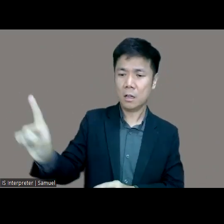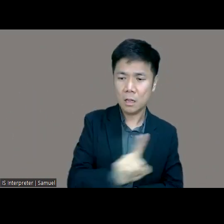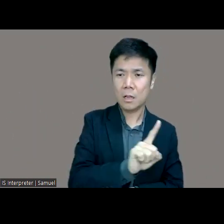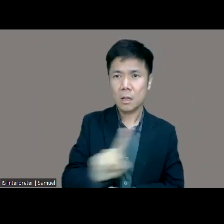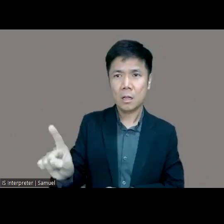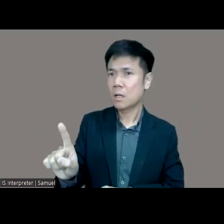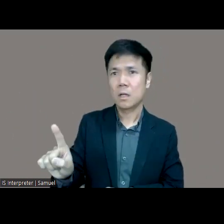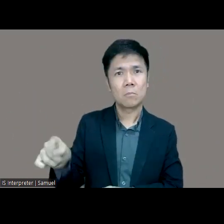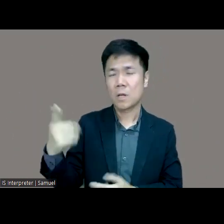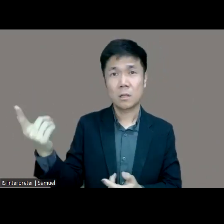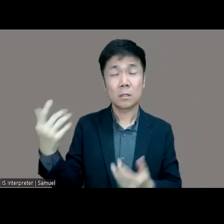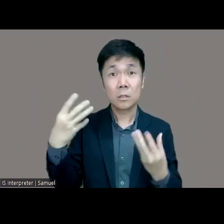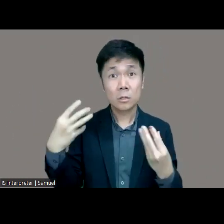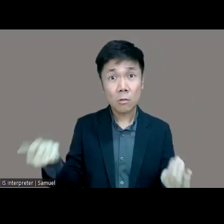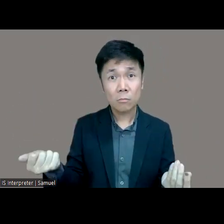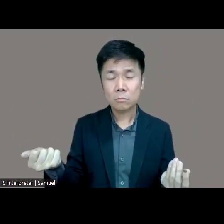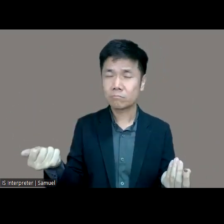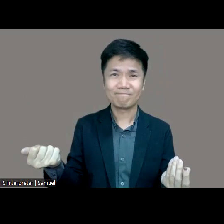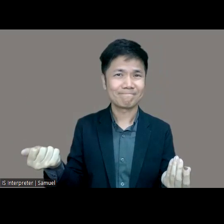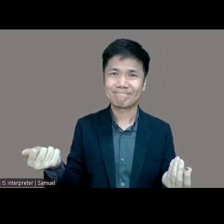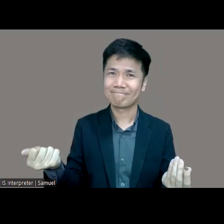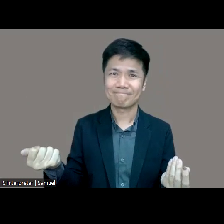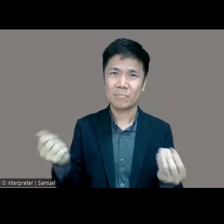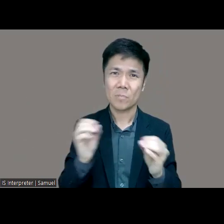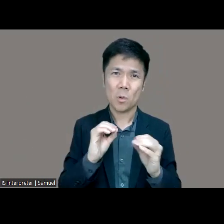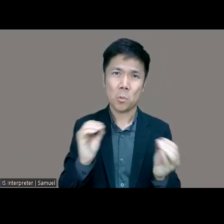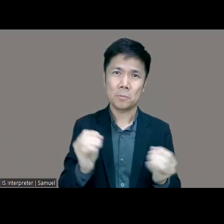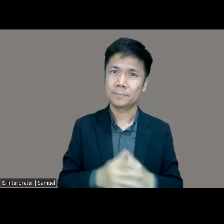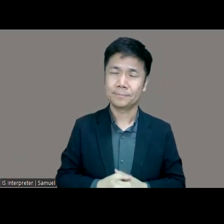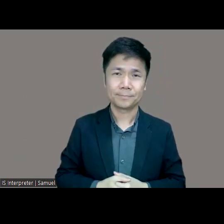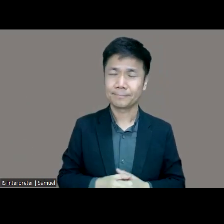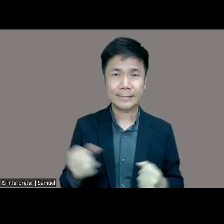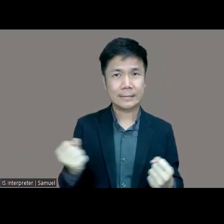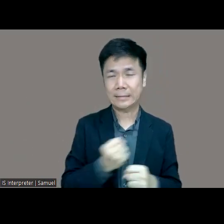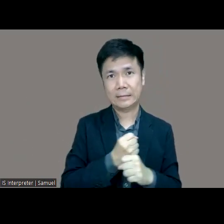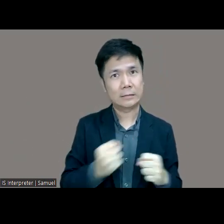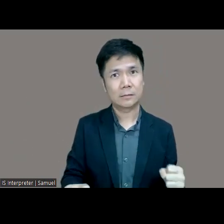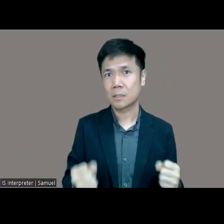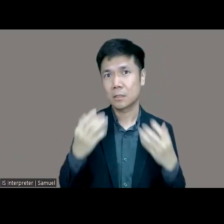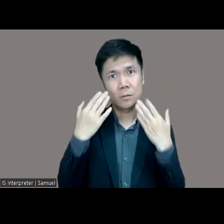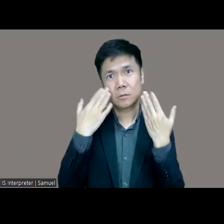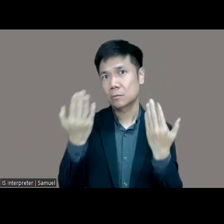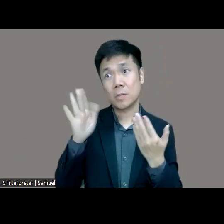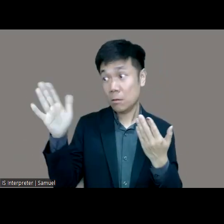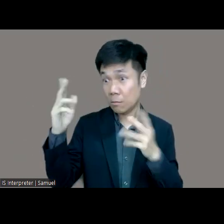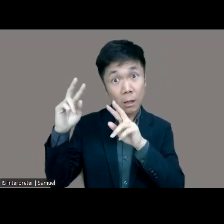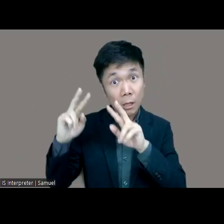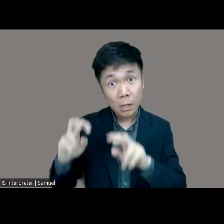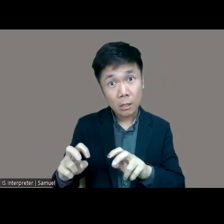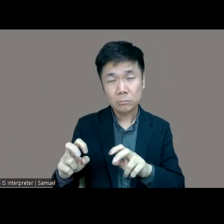et je retourne, sans résultat du tout. Et je ne sais toujours pas où se trouve.